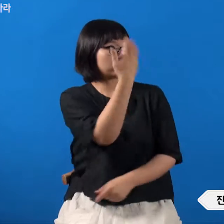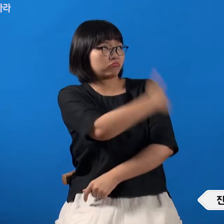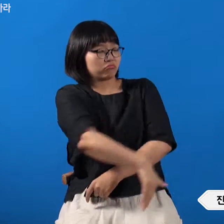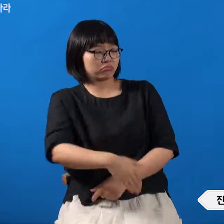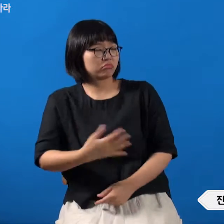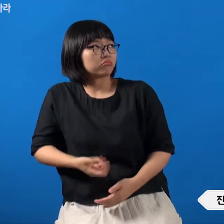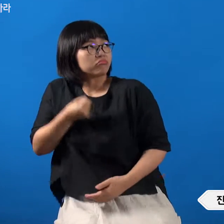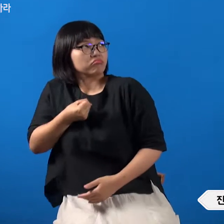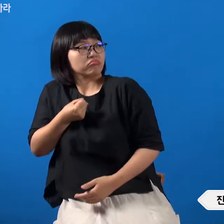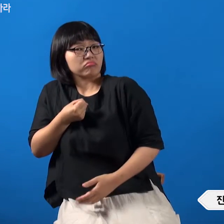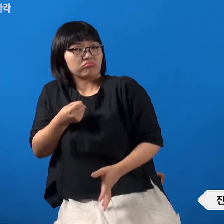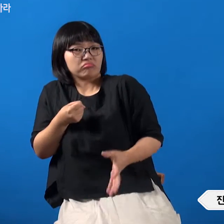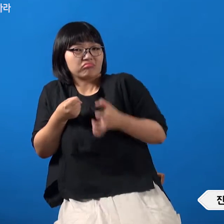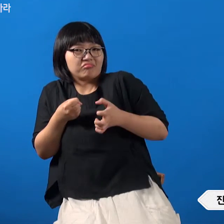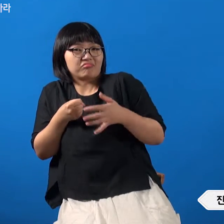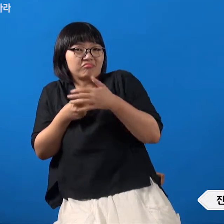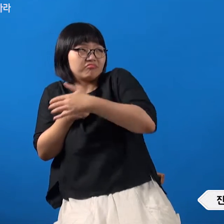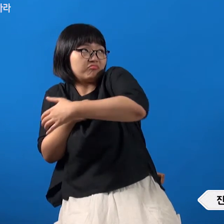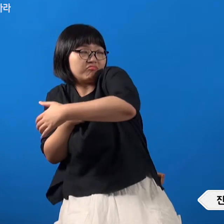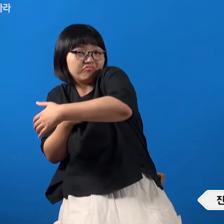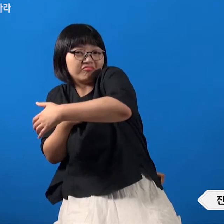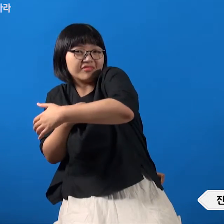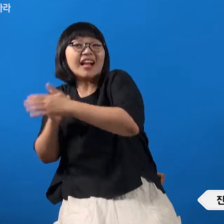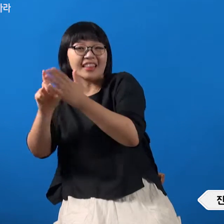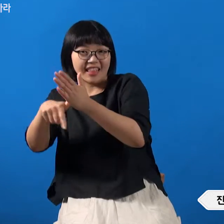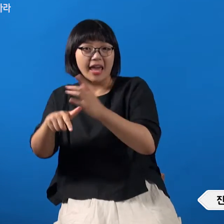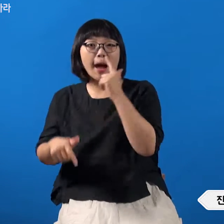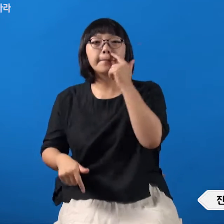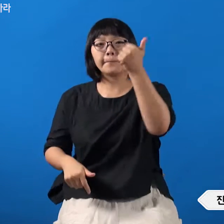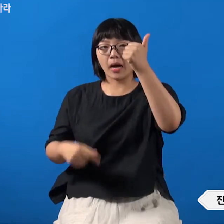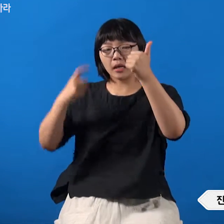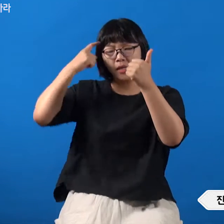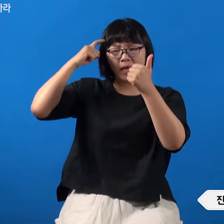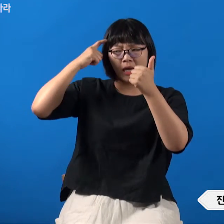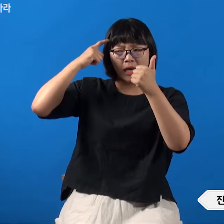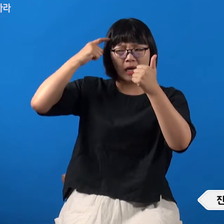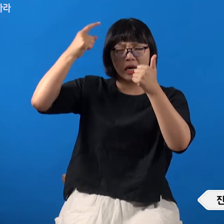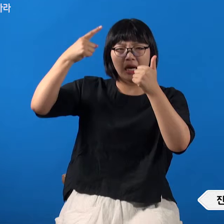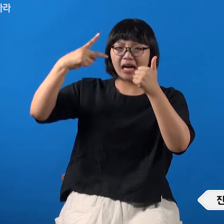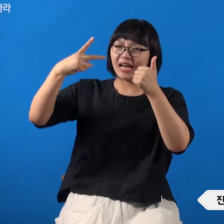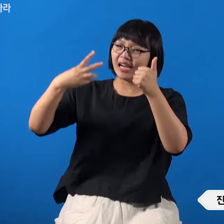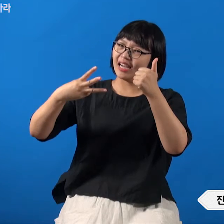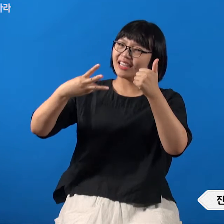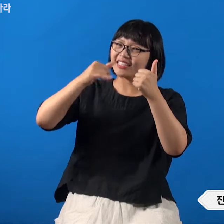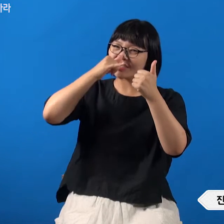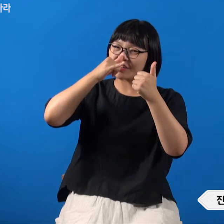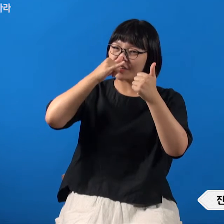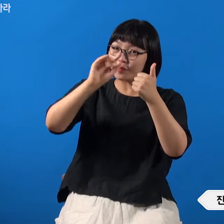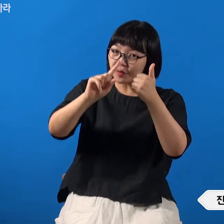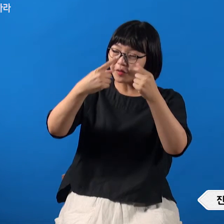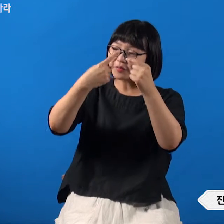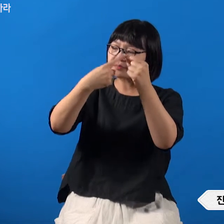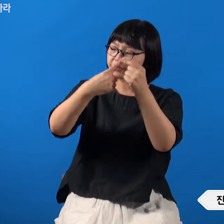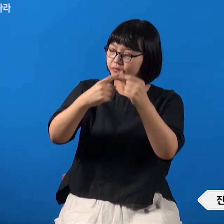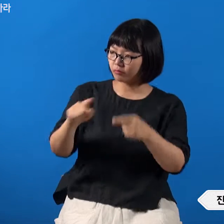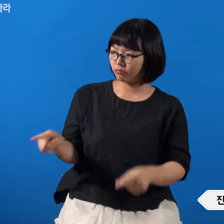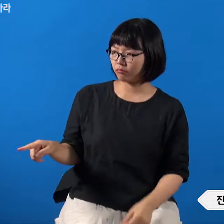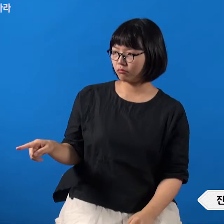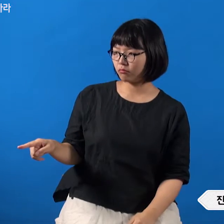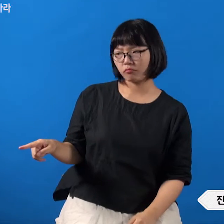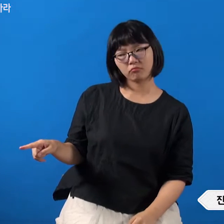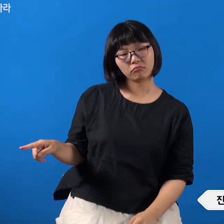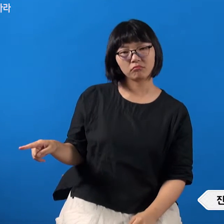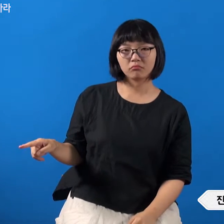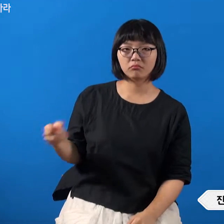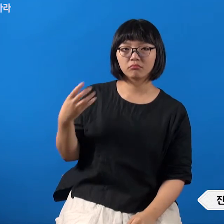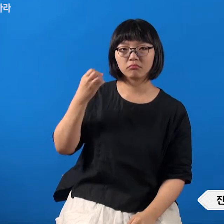아버지 마음 가운데 세 가지 생각이 떠오른다고 이야기합니다. 첫째는 이 아이가 누가 이 감자튀김을